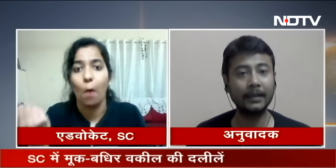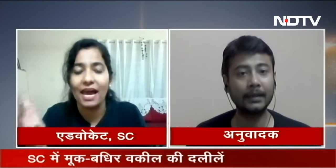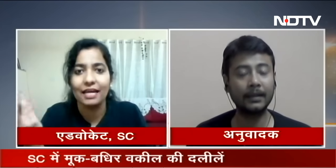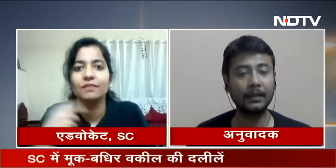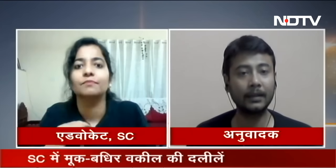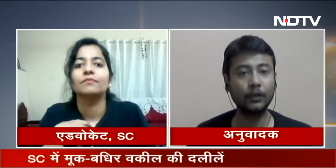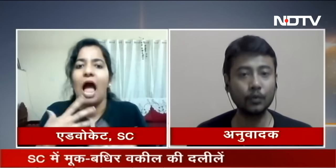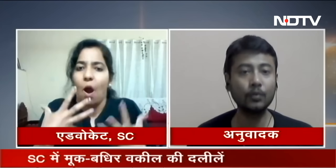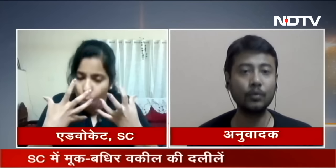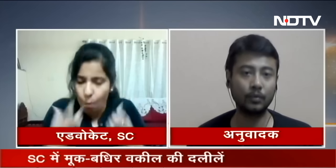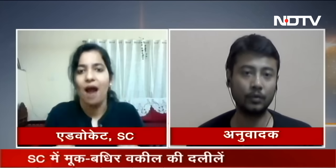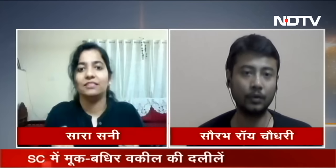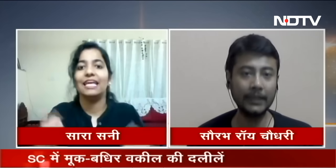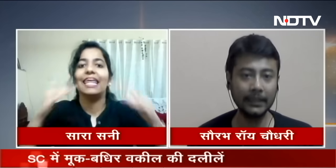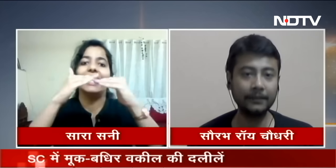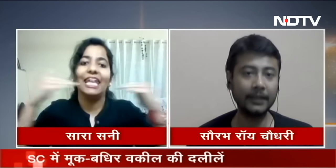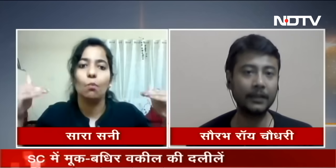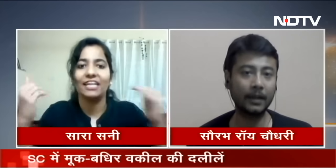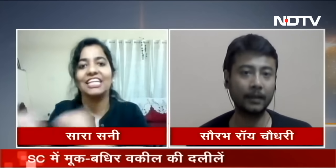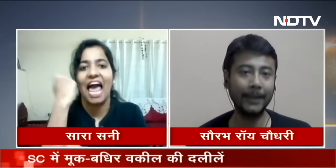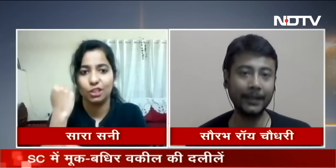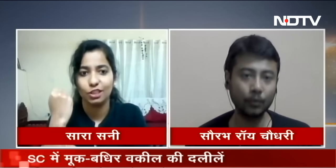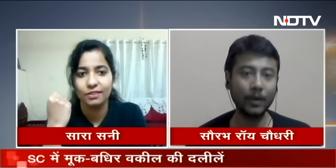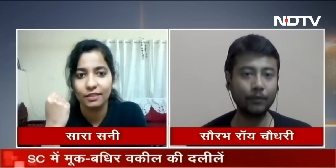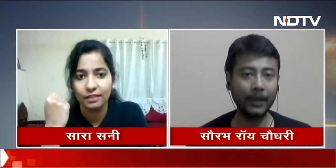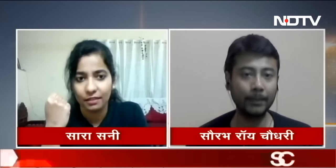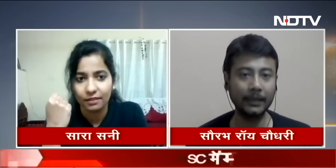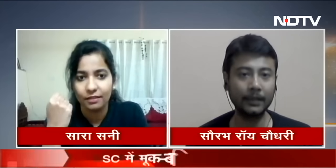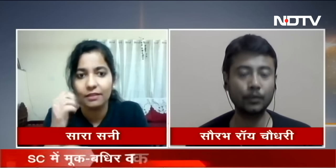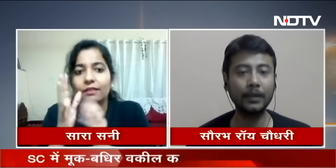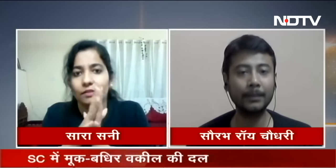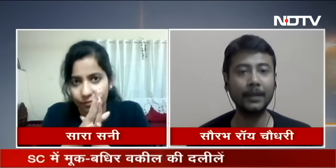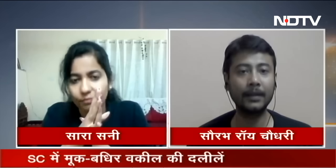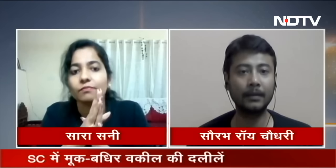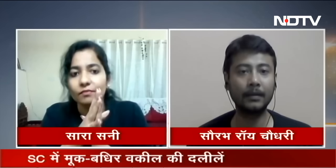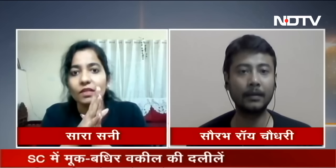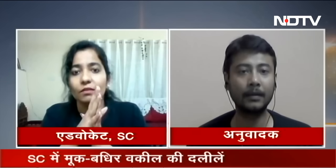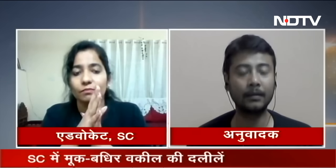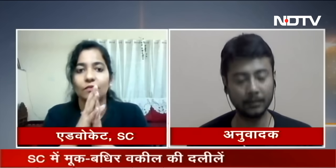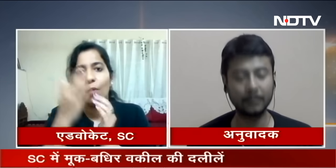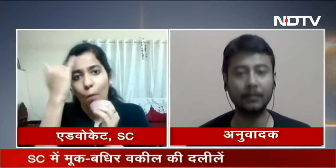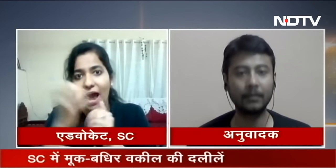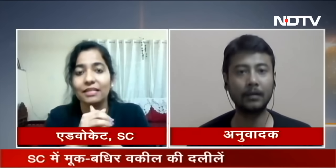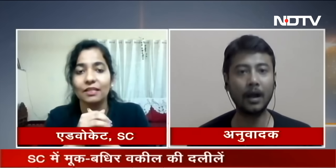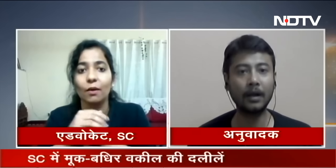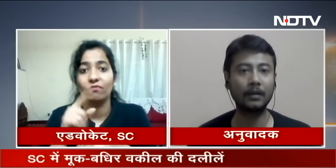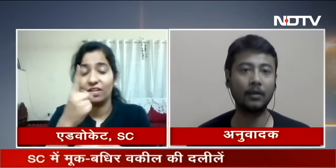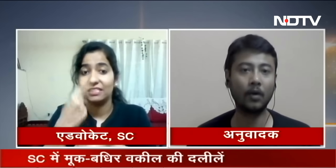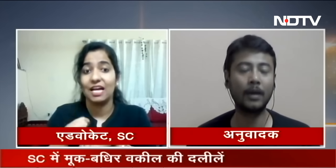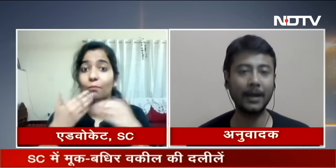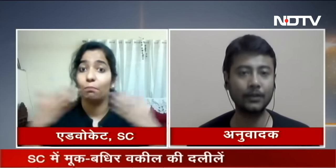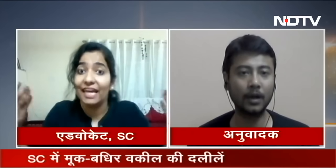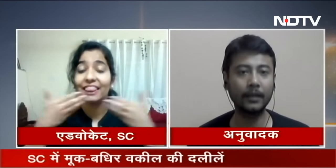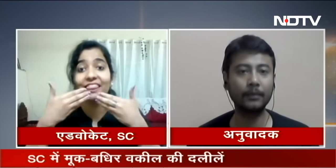मैंने क्यों लीगल फील्ड या मैं क्यों एडवोकेट बनी, क्योंकि मैं हक